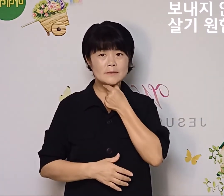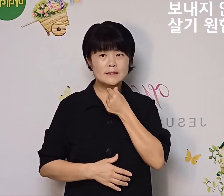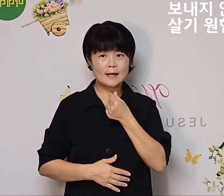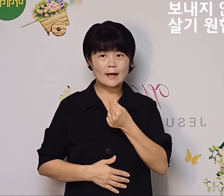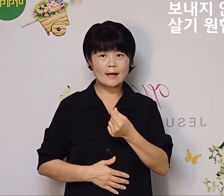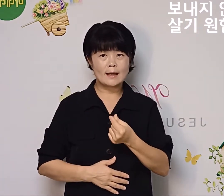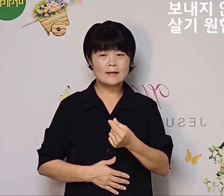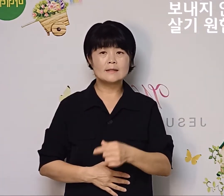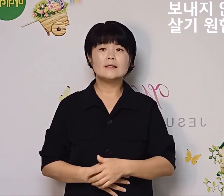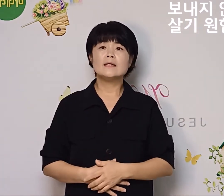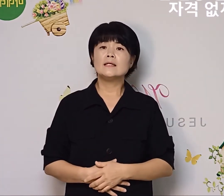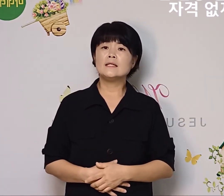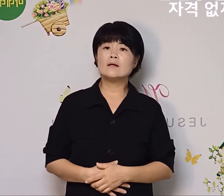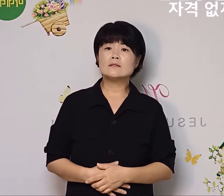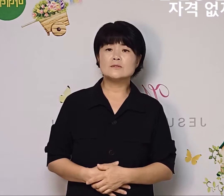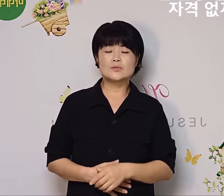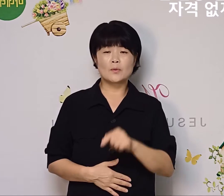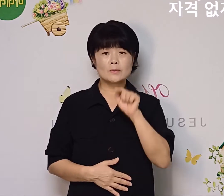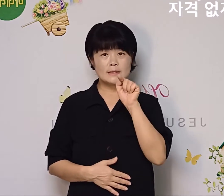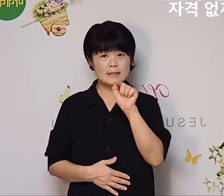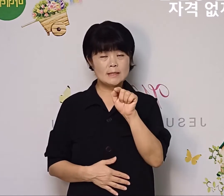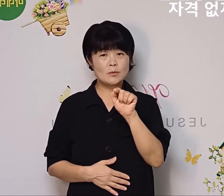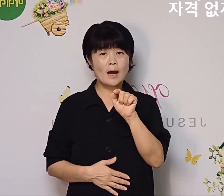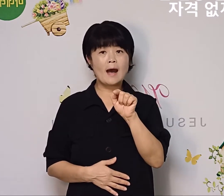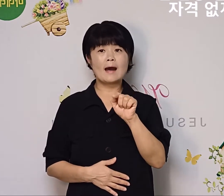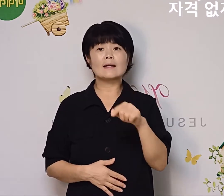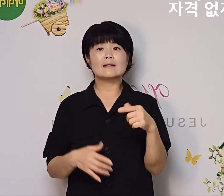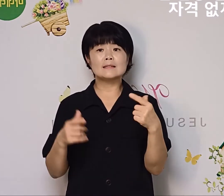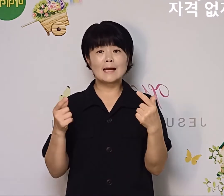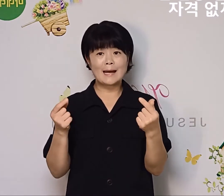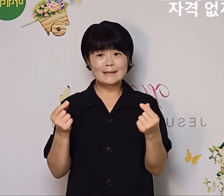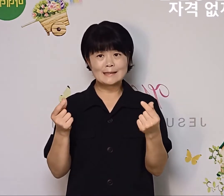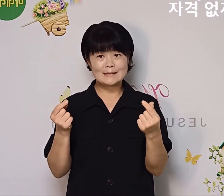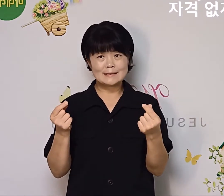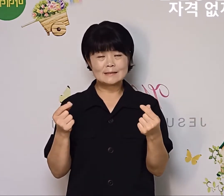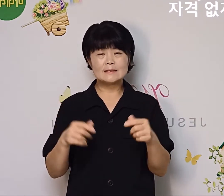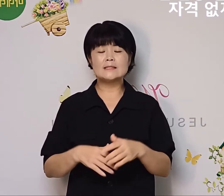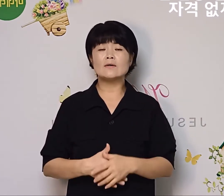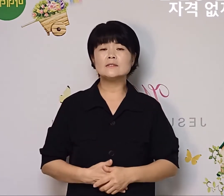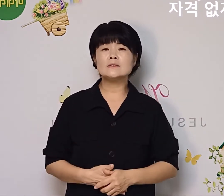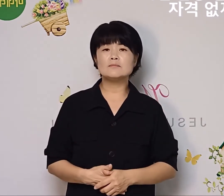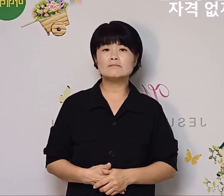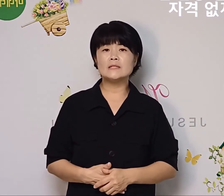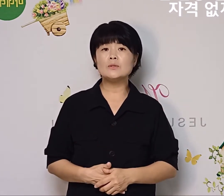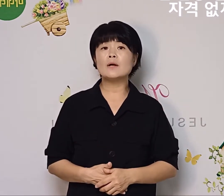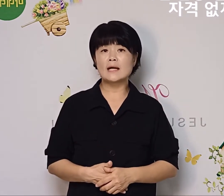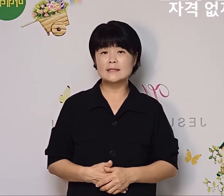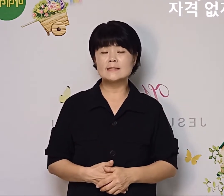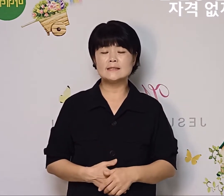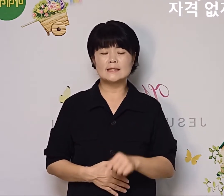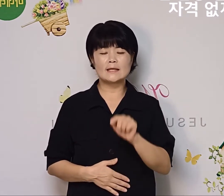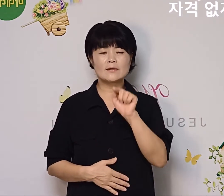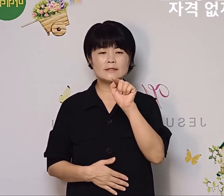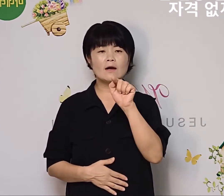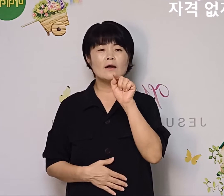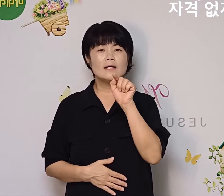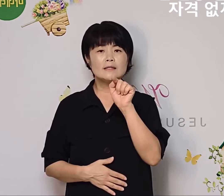원합니다. 이러는 좀 이와 같은 이러는 이와 같은이잖아요. 그래서